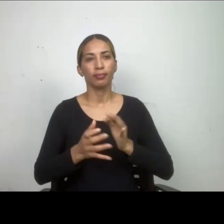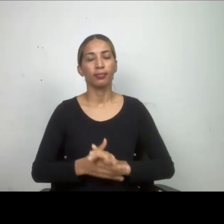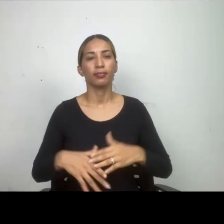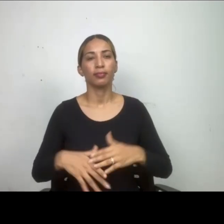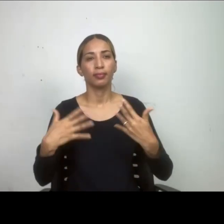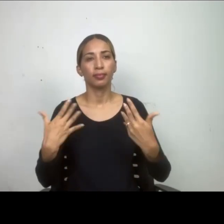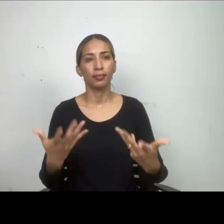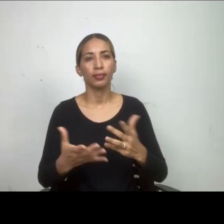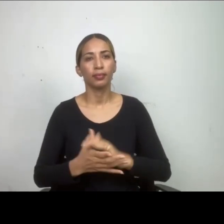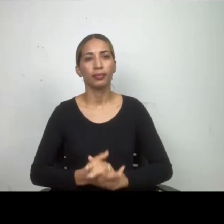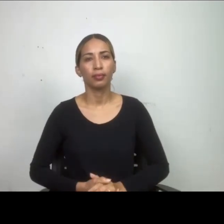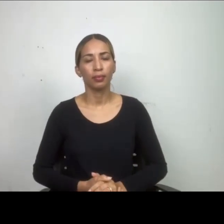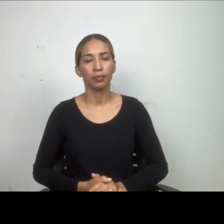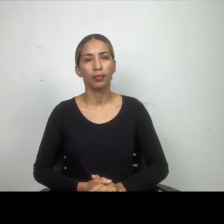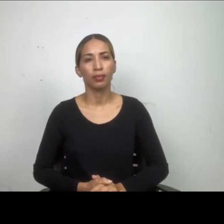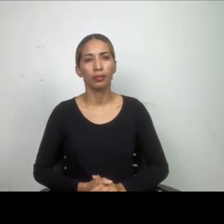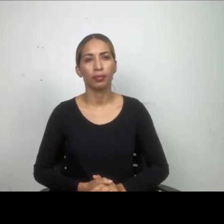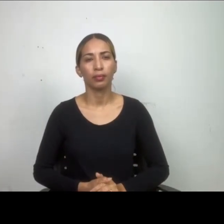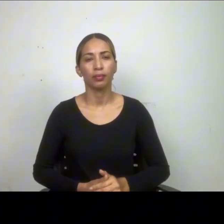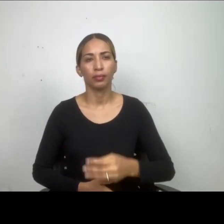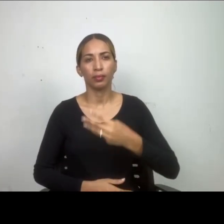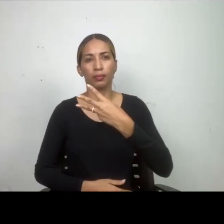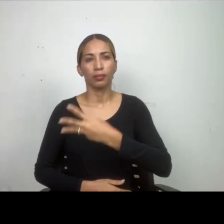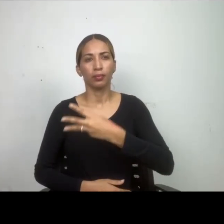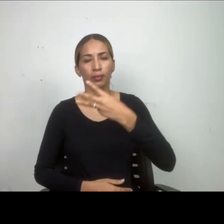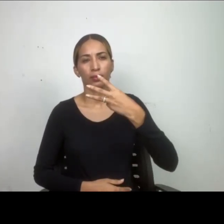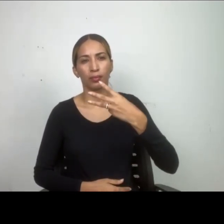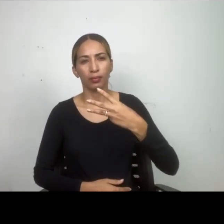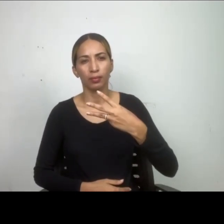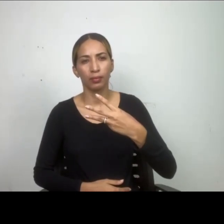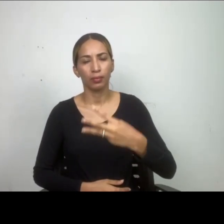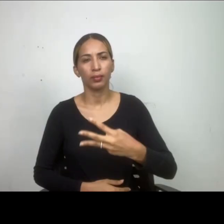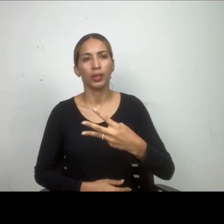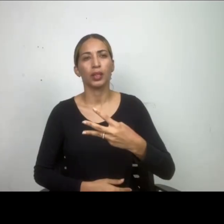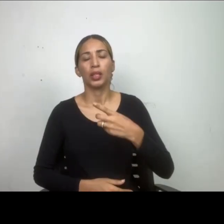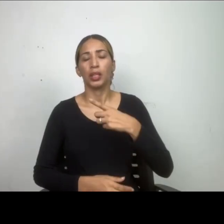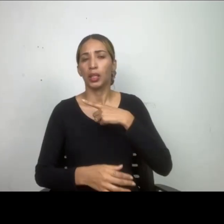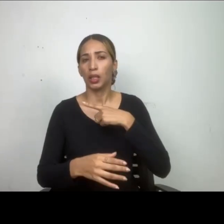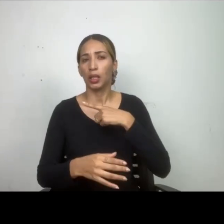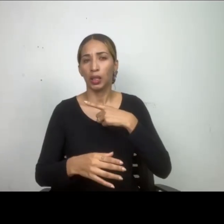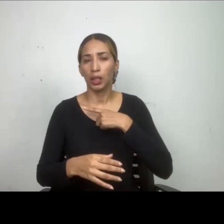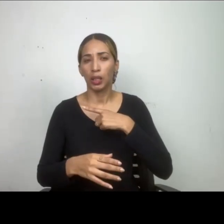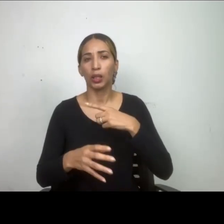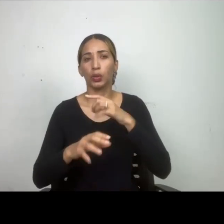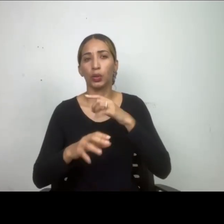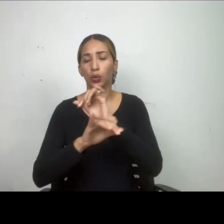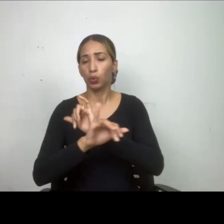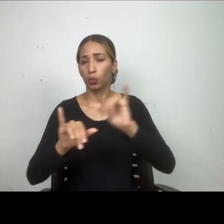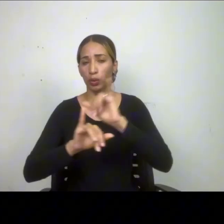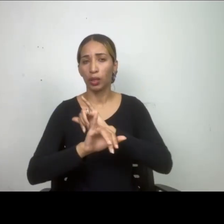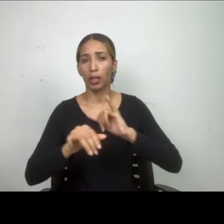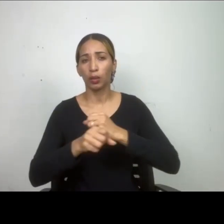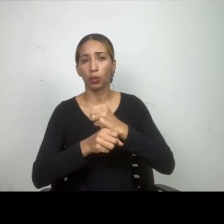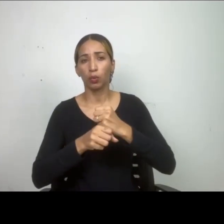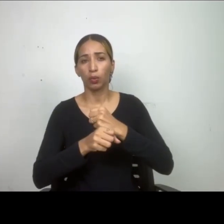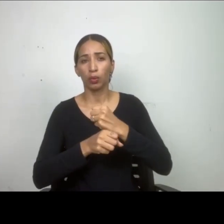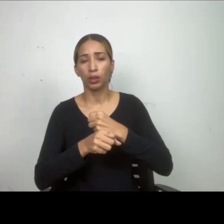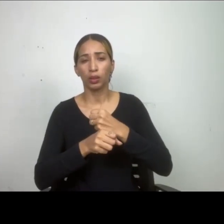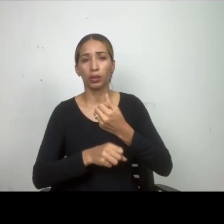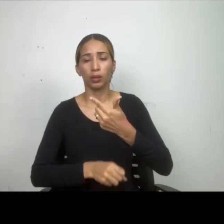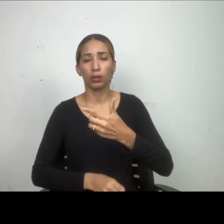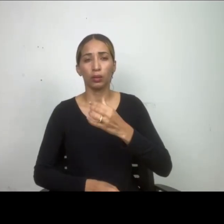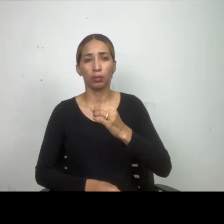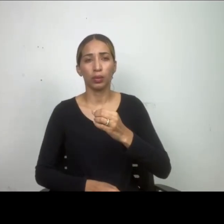33 medidas, né, que foram publicadas entre os anos de 2016 e 2022, 24